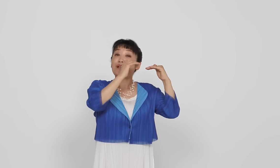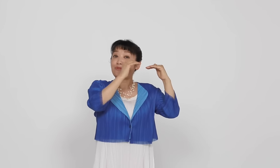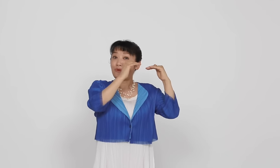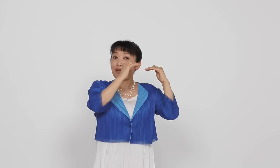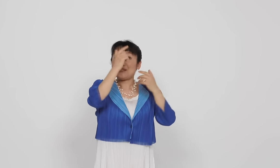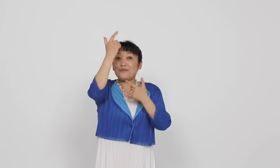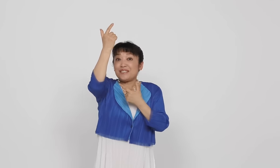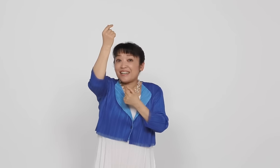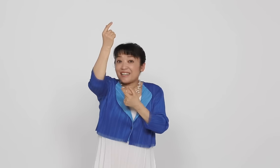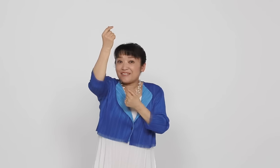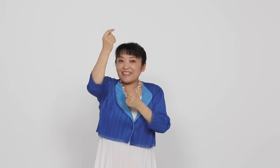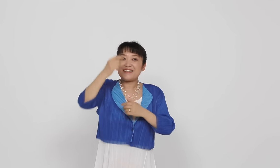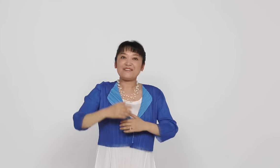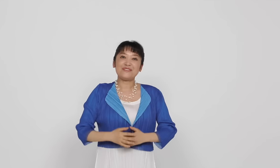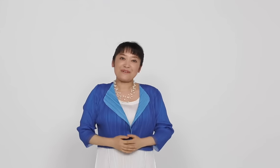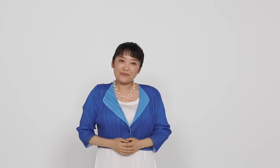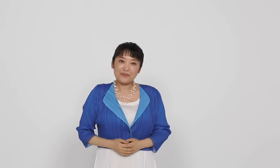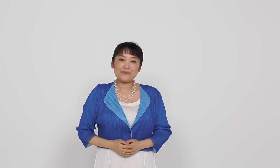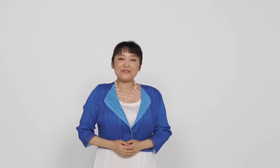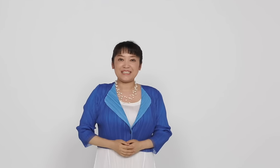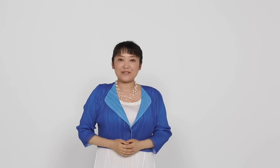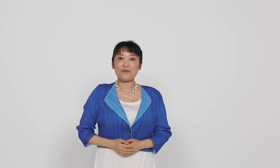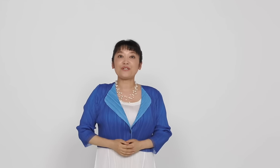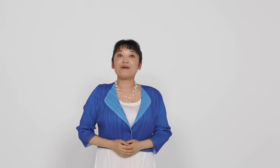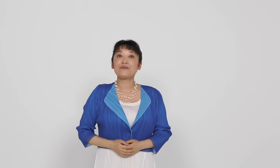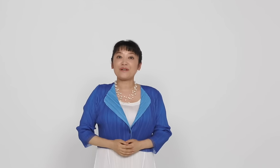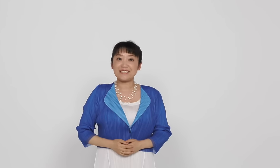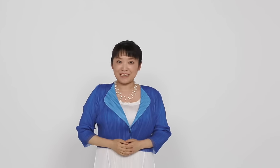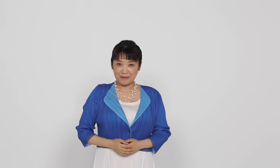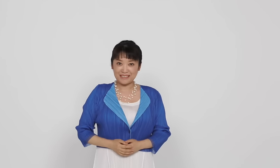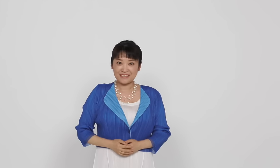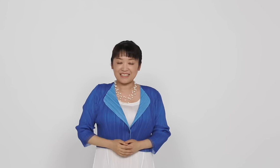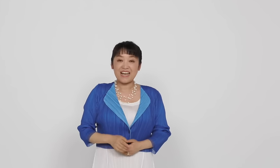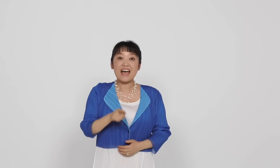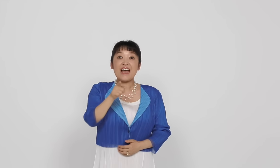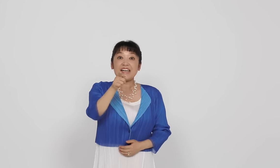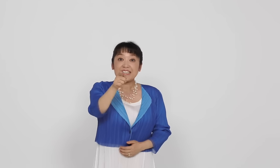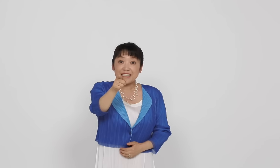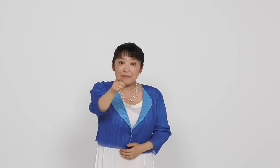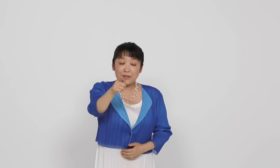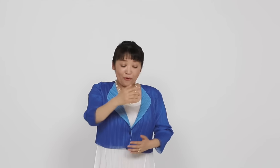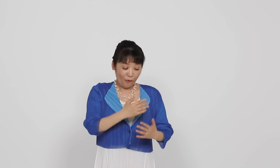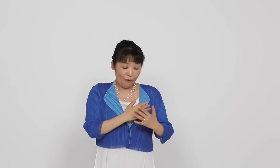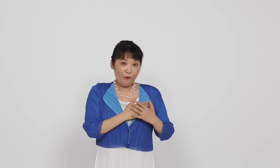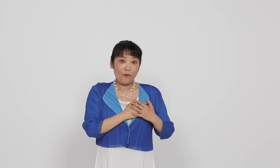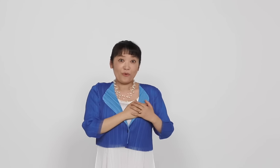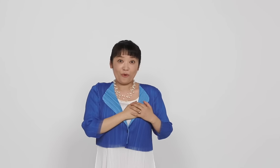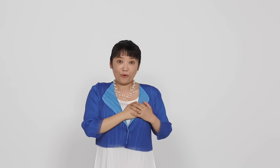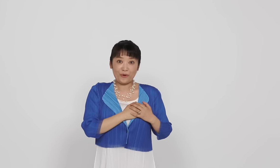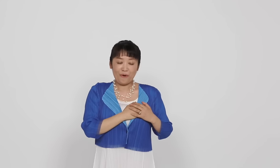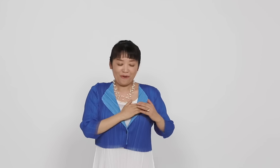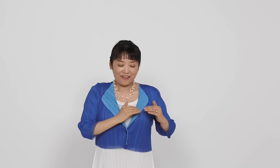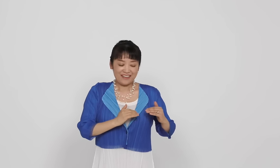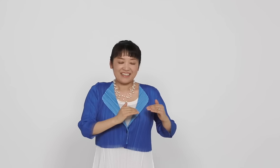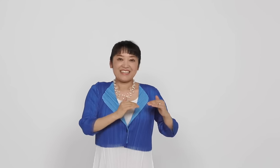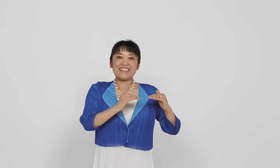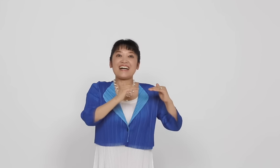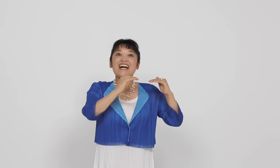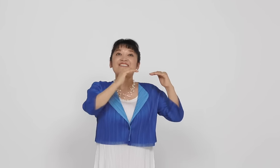と同じように高くなっているんだよというふうにここでは表現しています。君の心よ高く